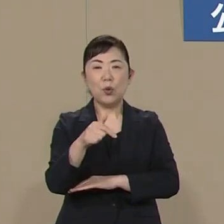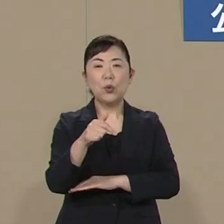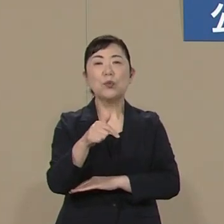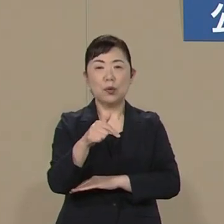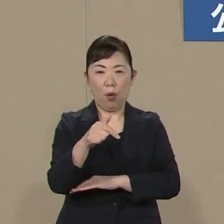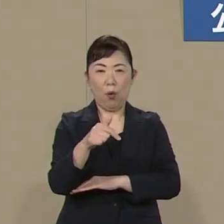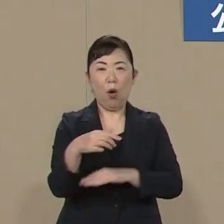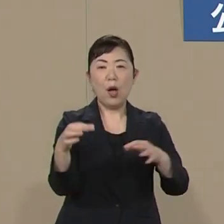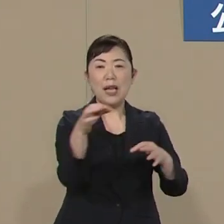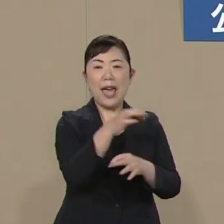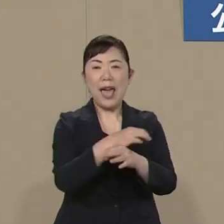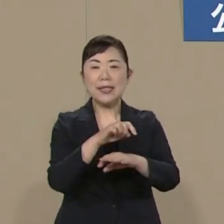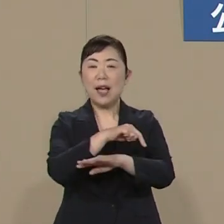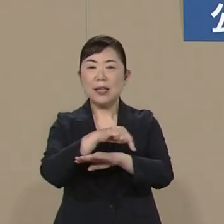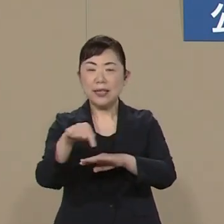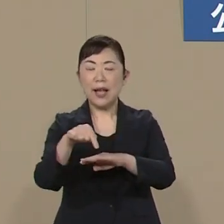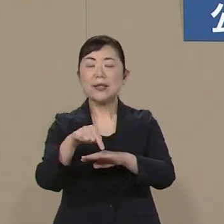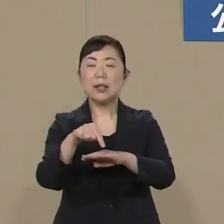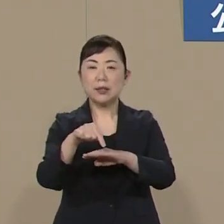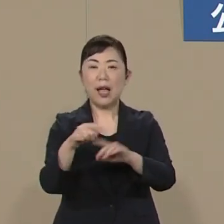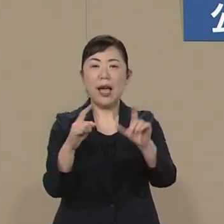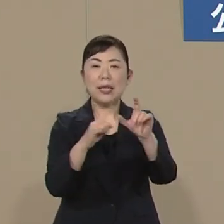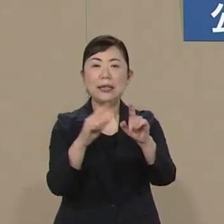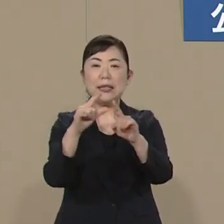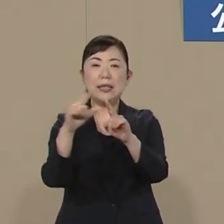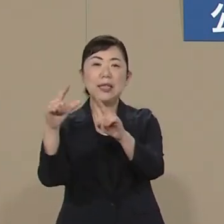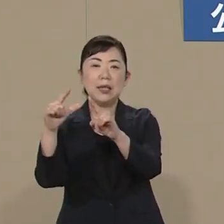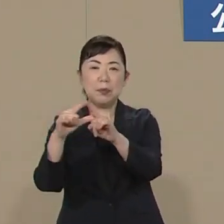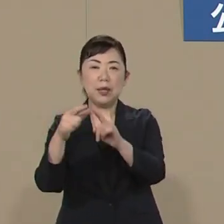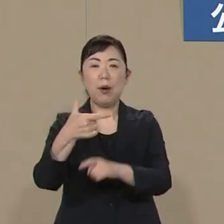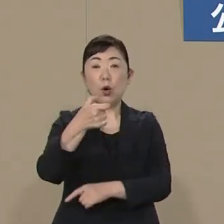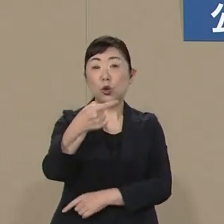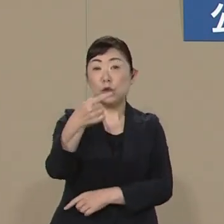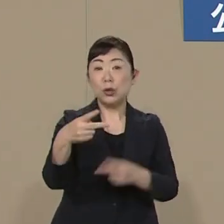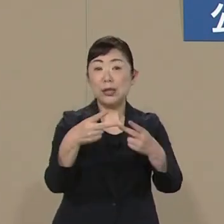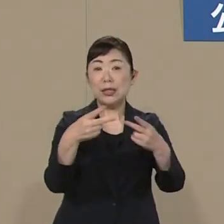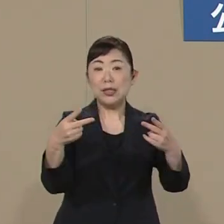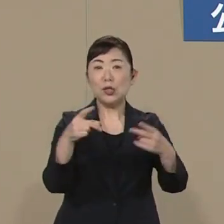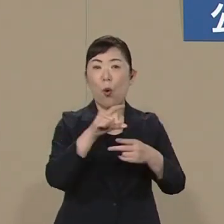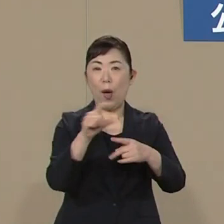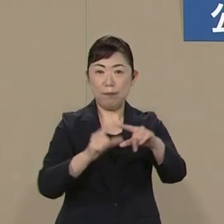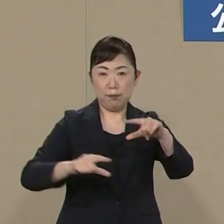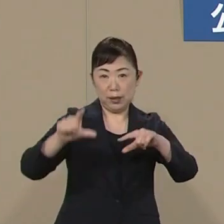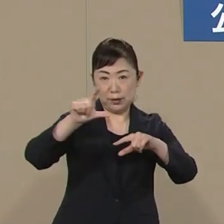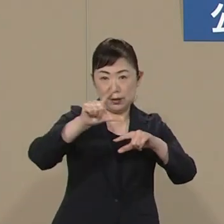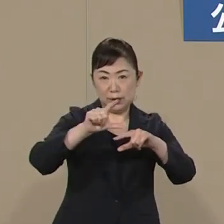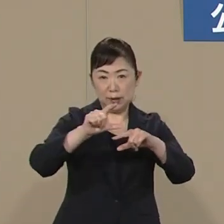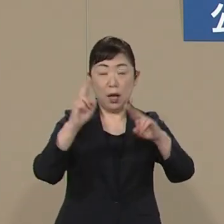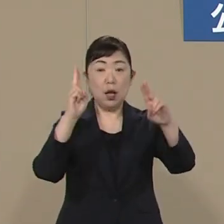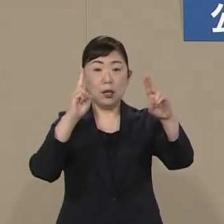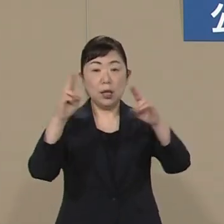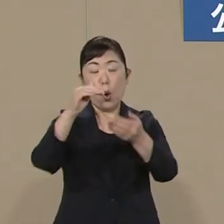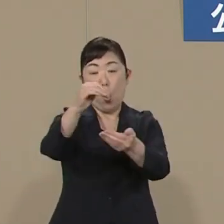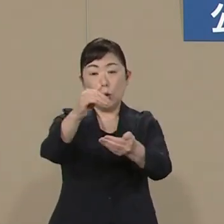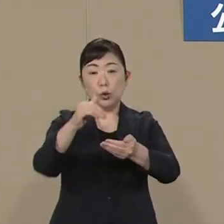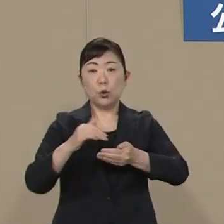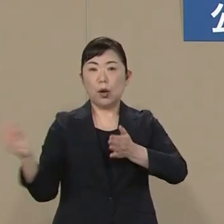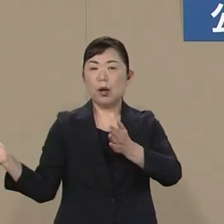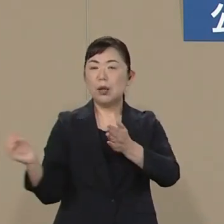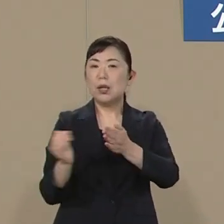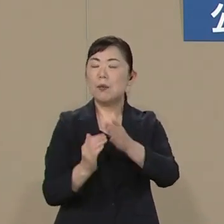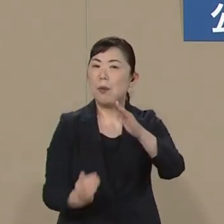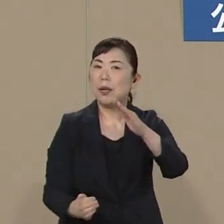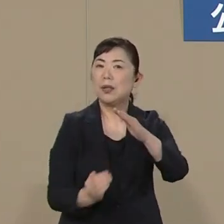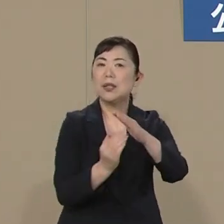経済政策によって名目 gdp は61兆円増加し企業収益は過去最高